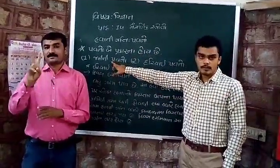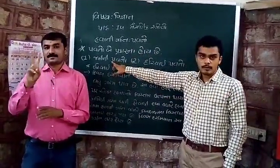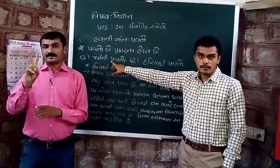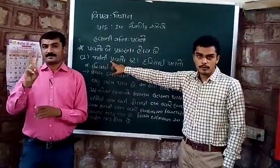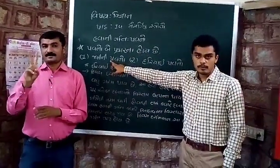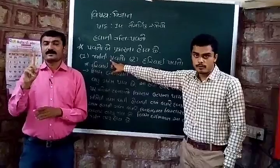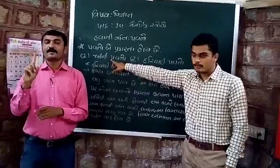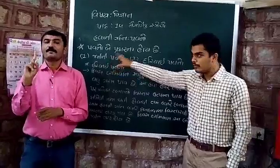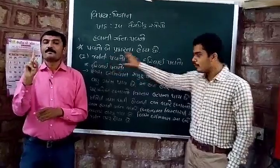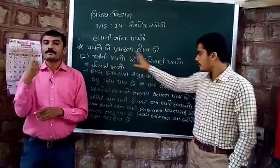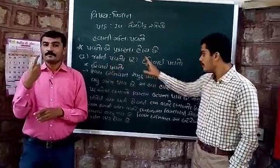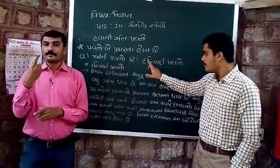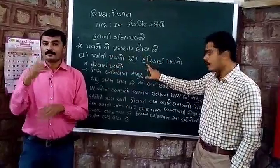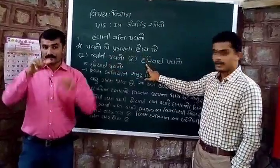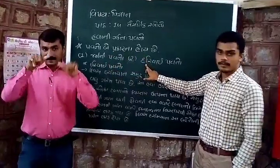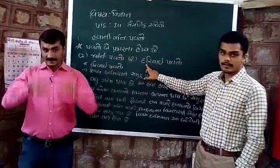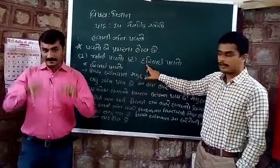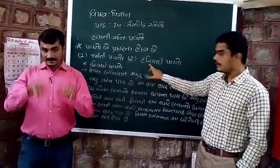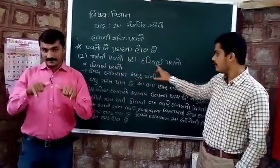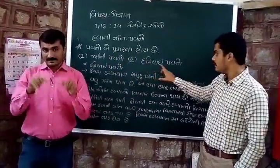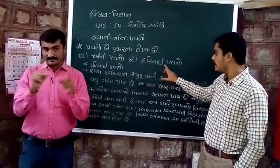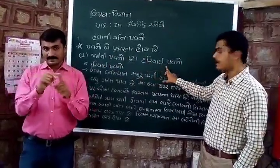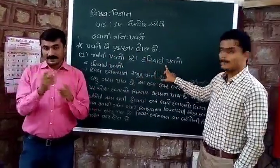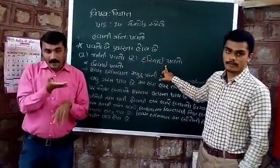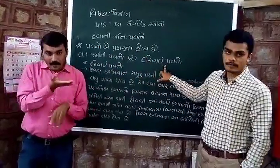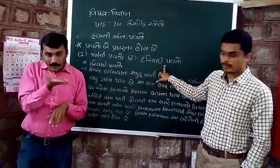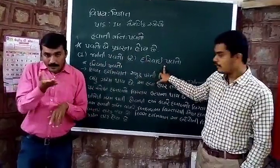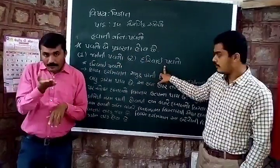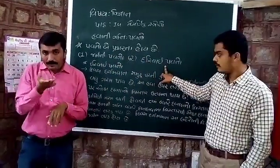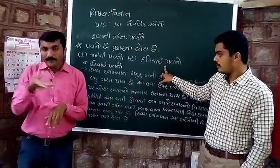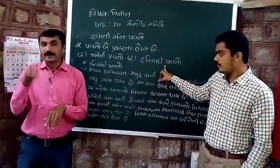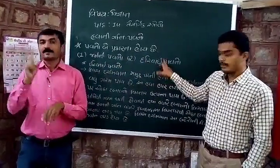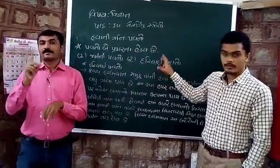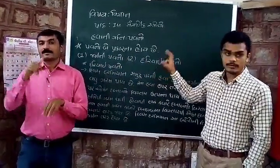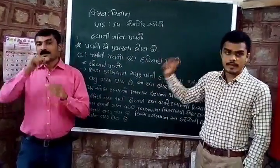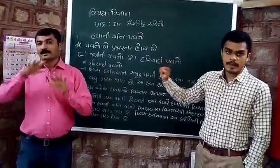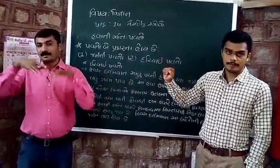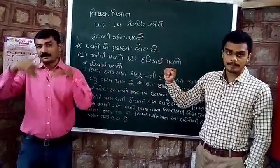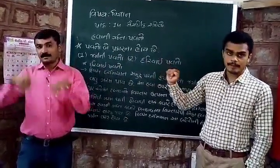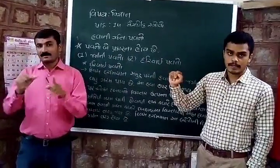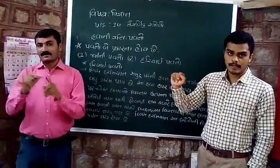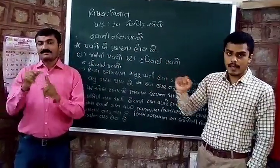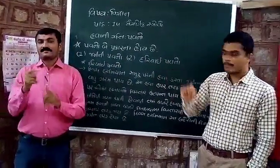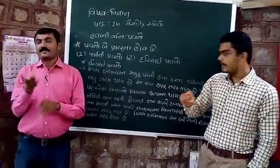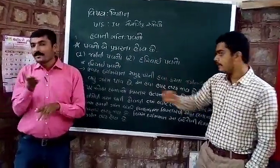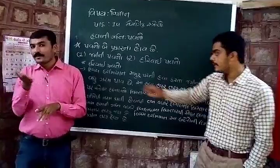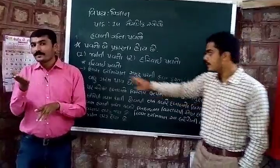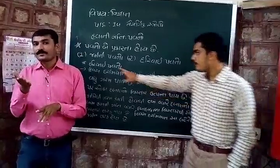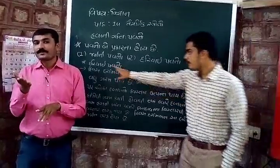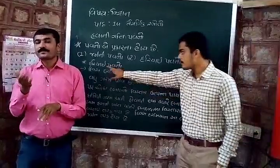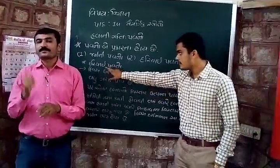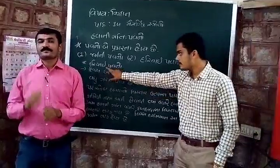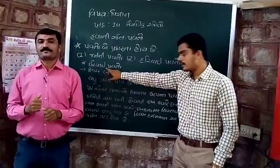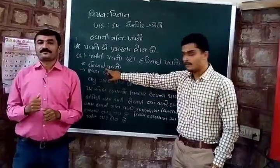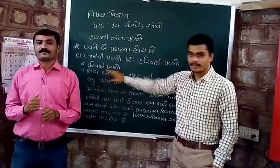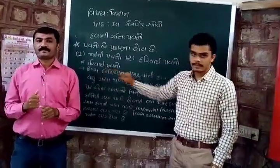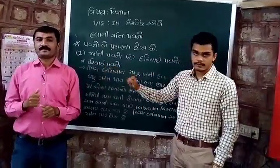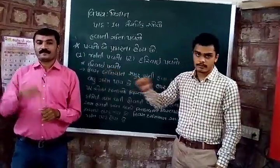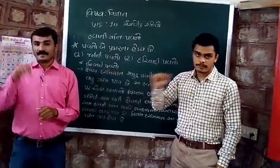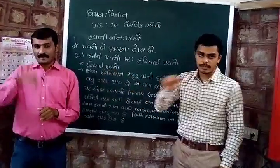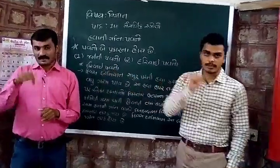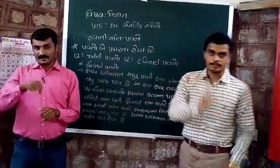પવન અને બે દરિયા પવન. જેમાં આપણે દરિયા પવનો વિશે